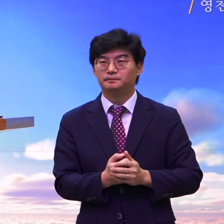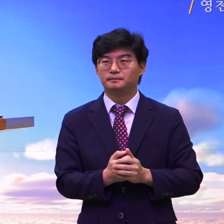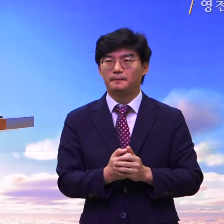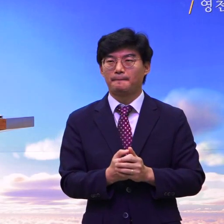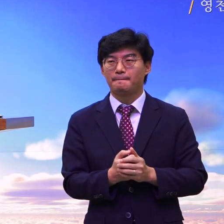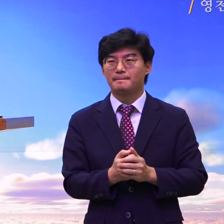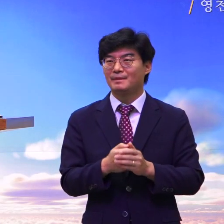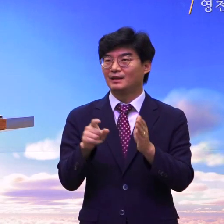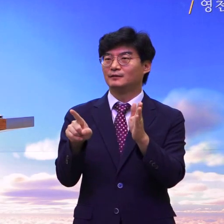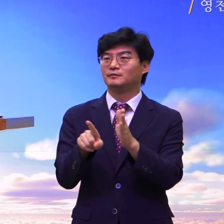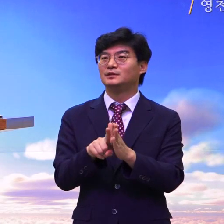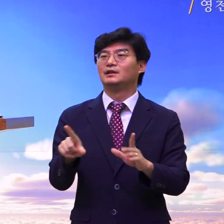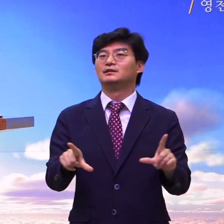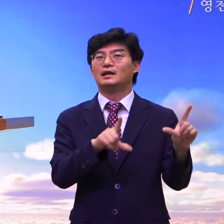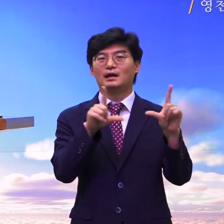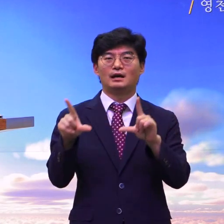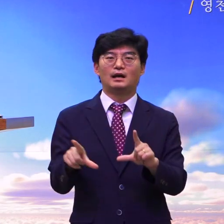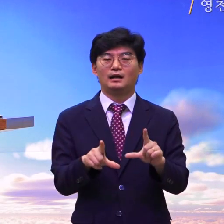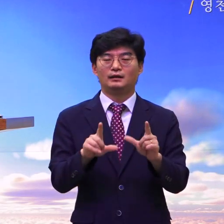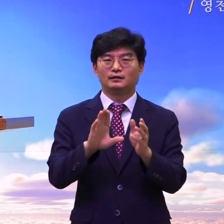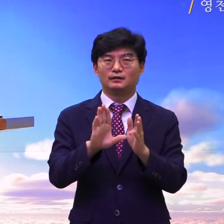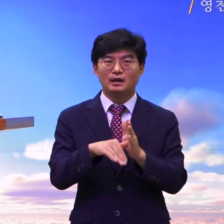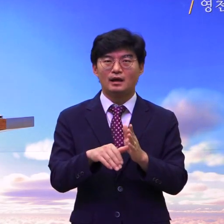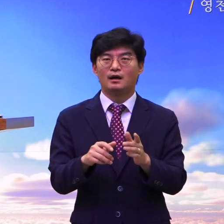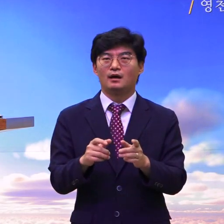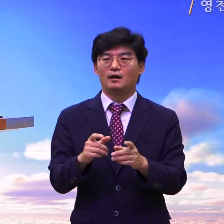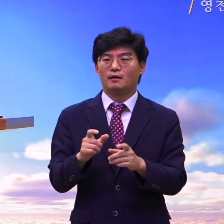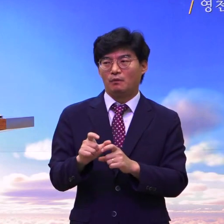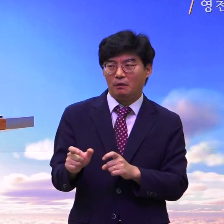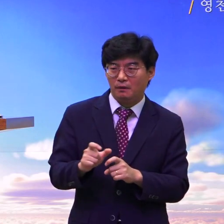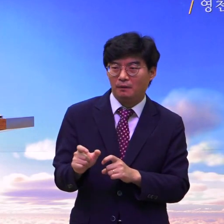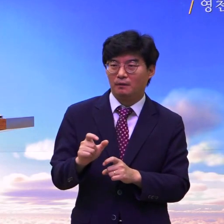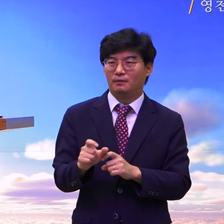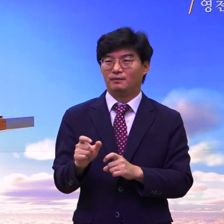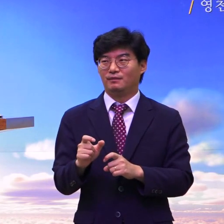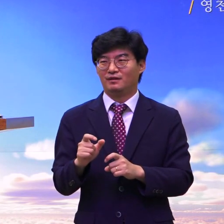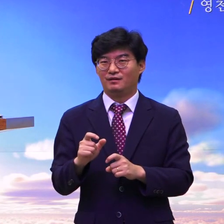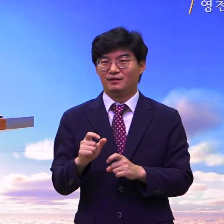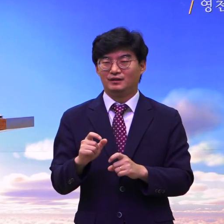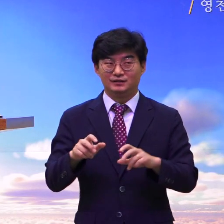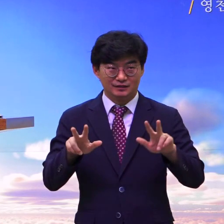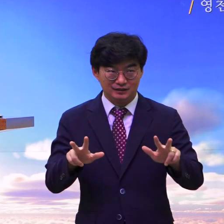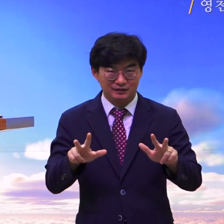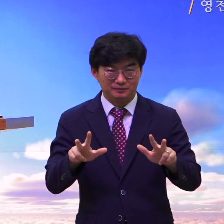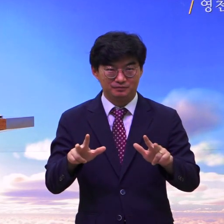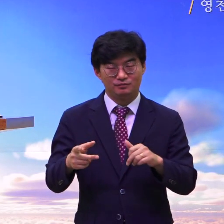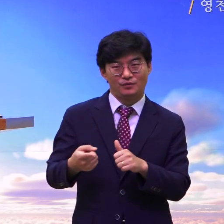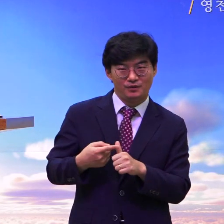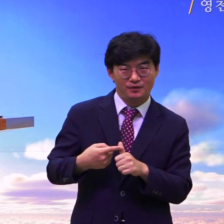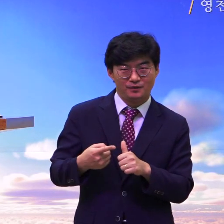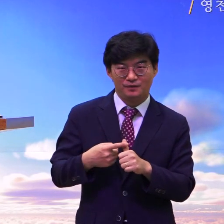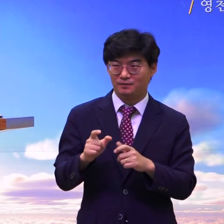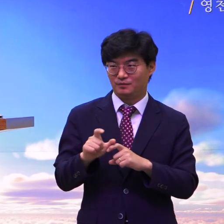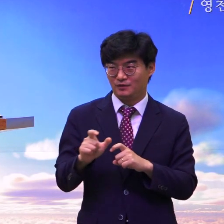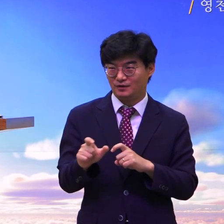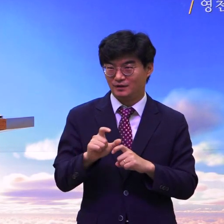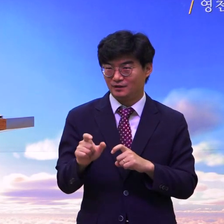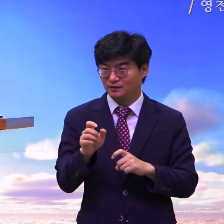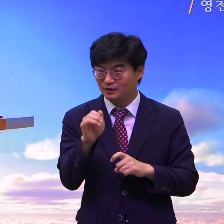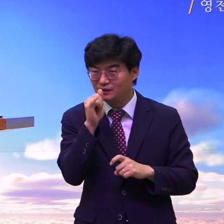정말 신앙생활하기에 어떤 면에서 당혹스러운 오늘 이 시대에도 하나님께서는 분명 하나님이 세우신